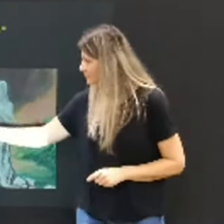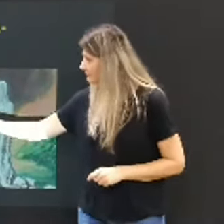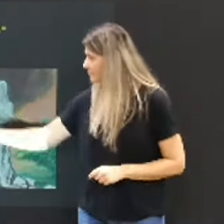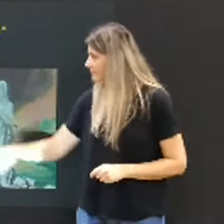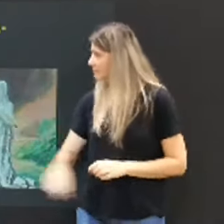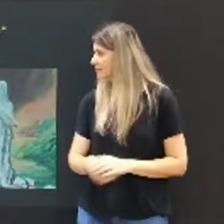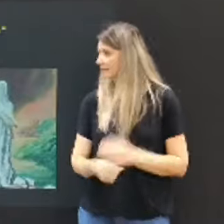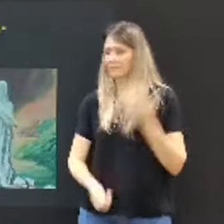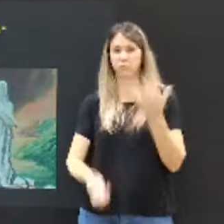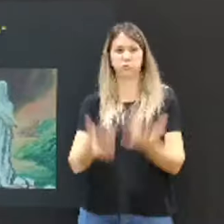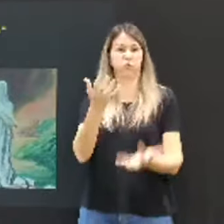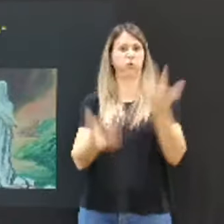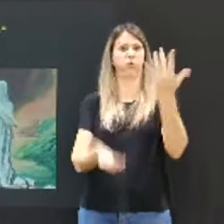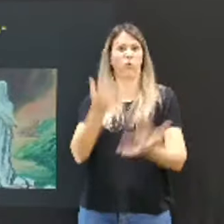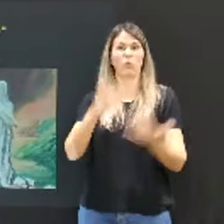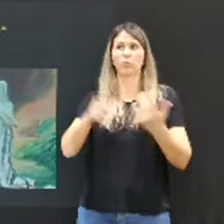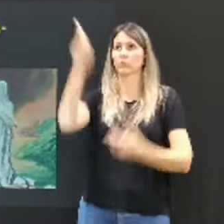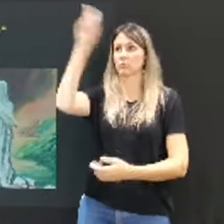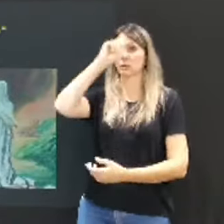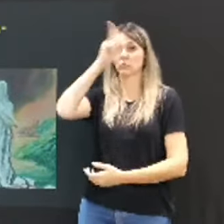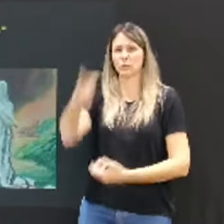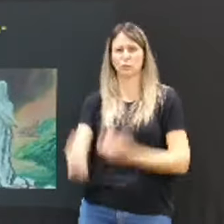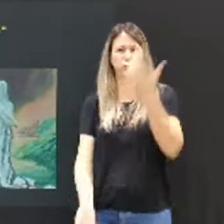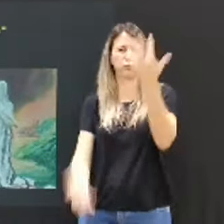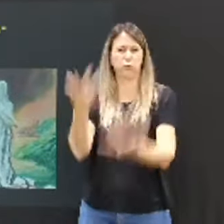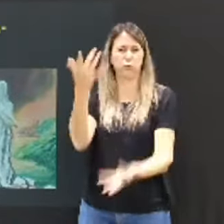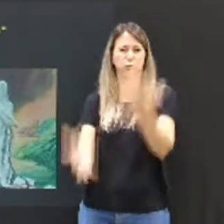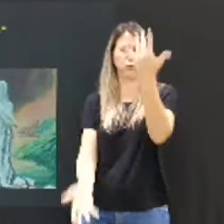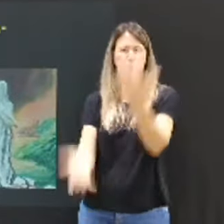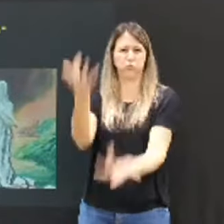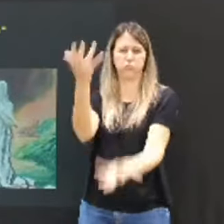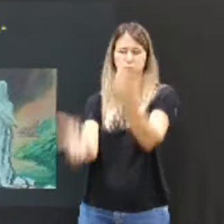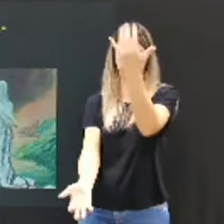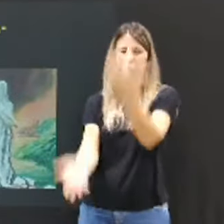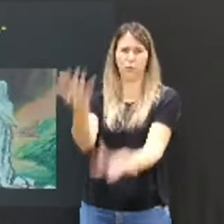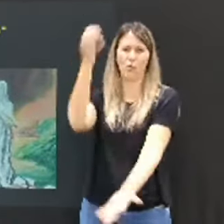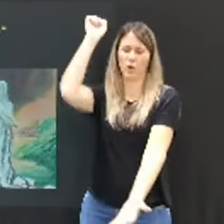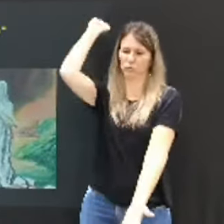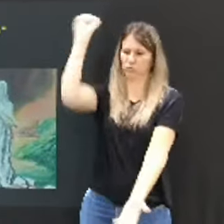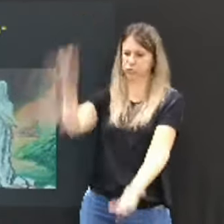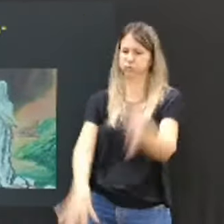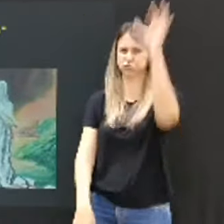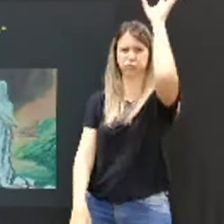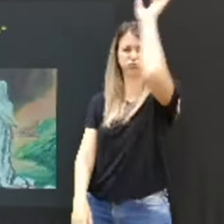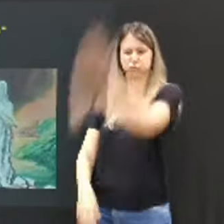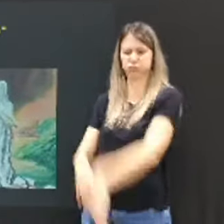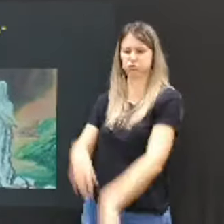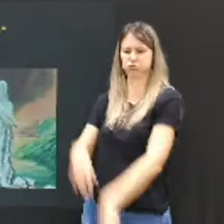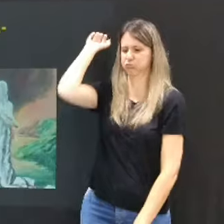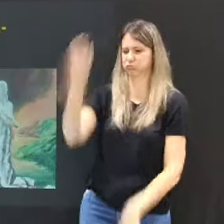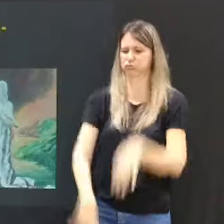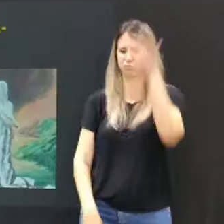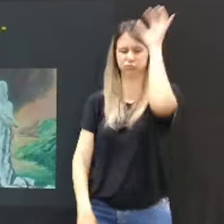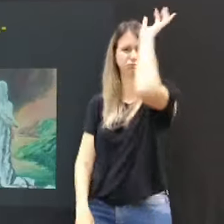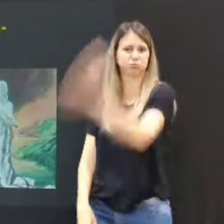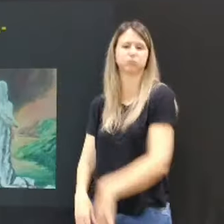vendo a imagem? O fogo e enxofre que veio do céu. Deus